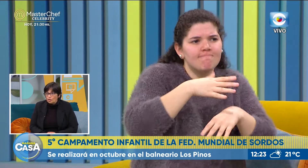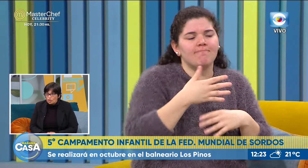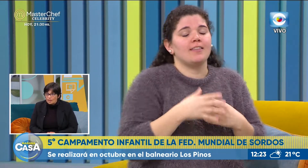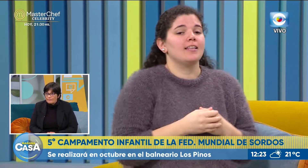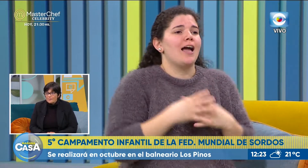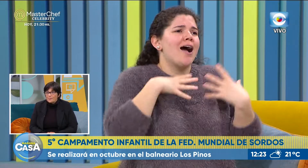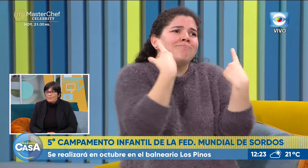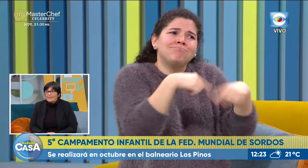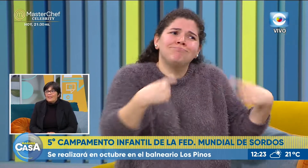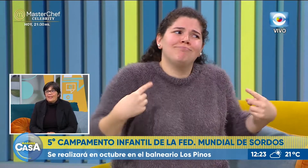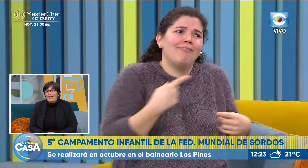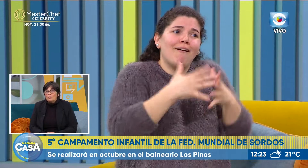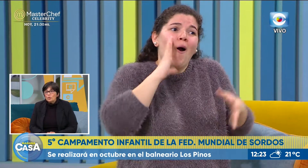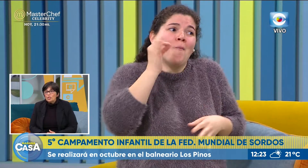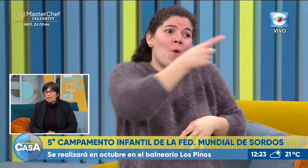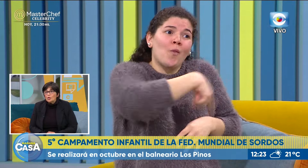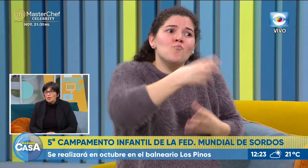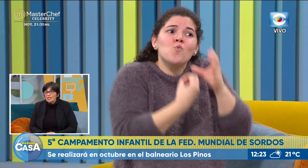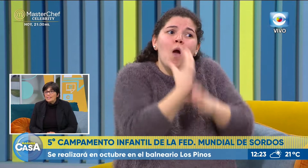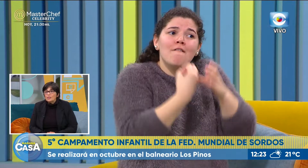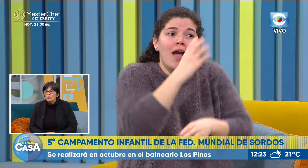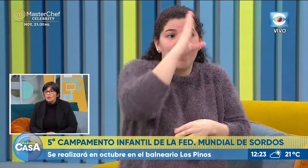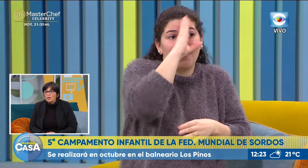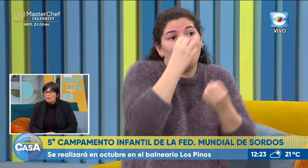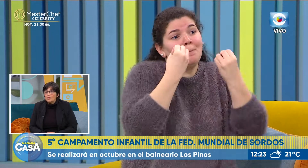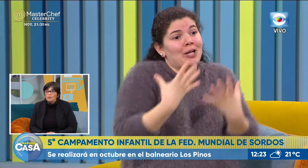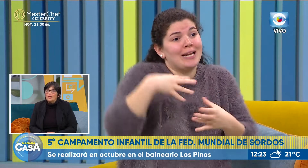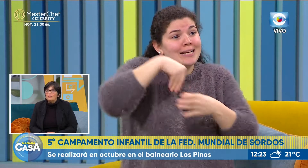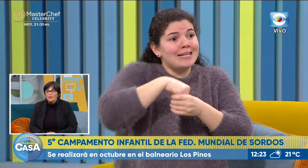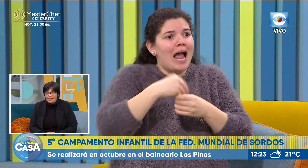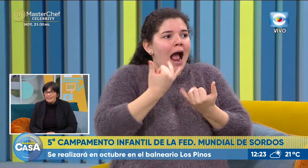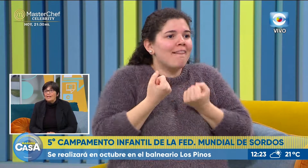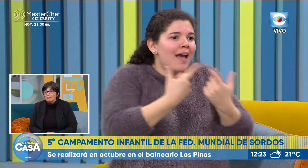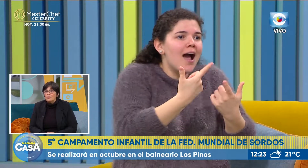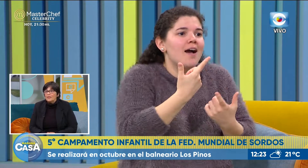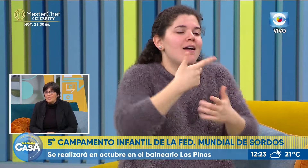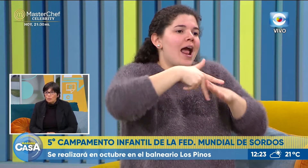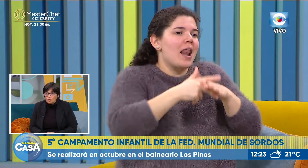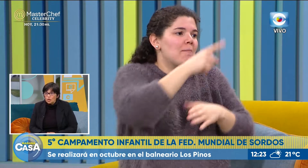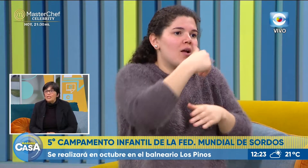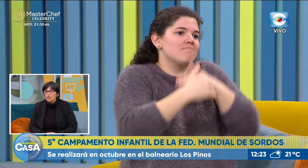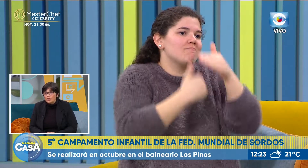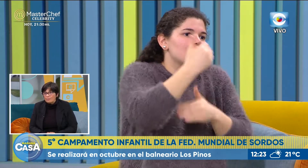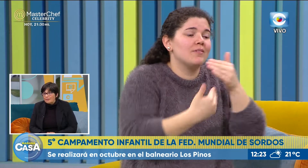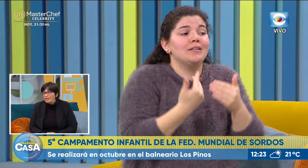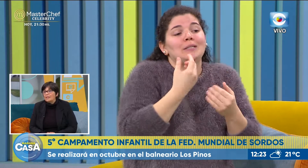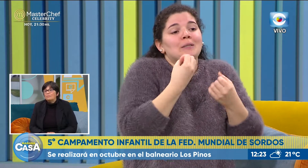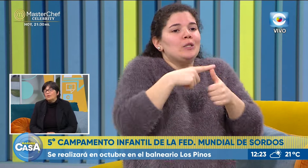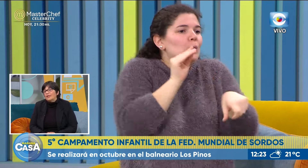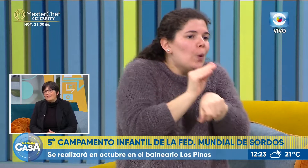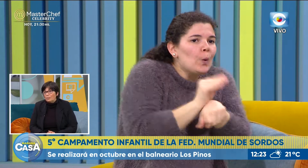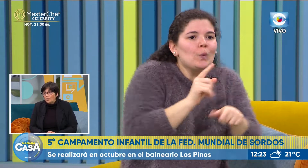tarde y noche. Hay muchas cosas y es una nueva oportunidad importante de la que vamos a aprender mucho y ellos también,